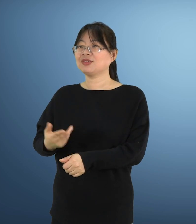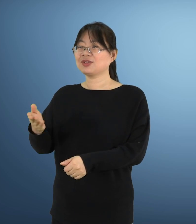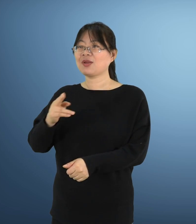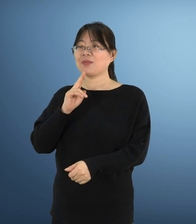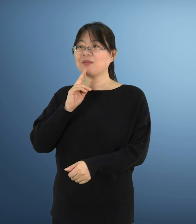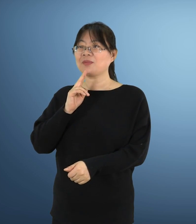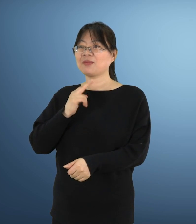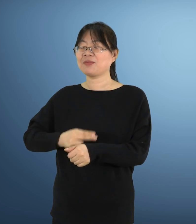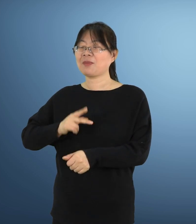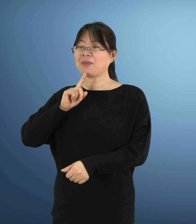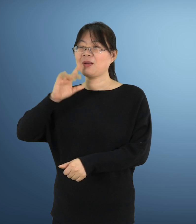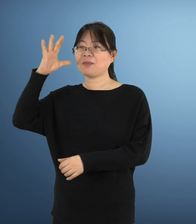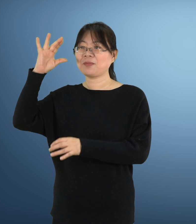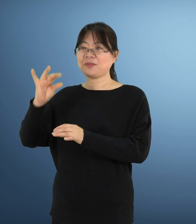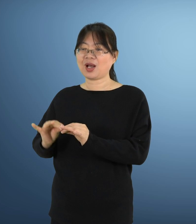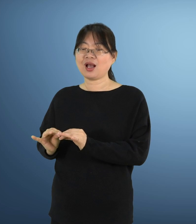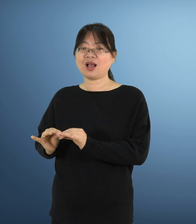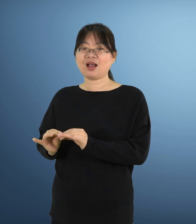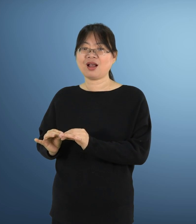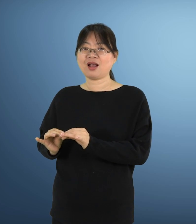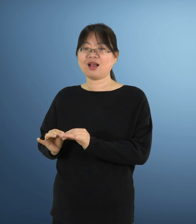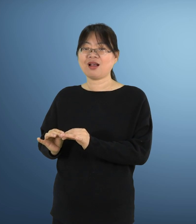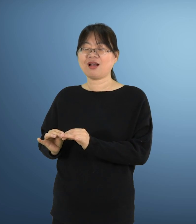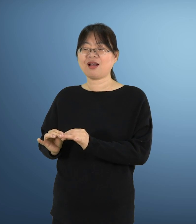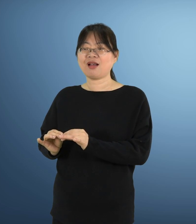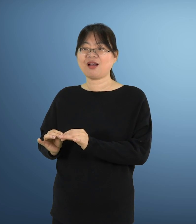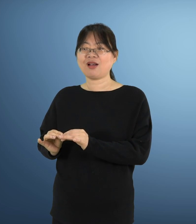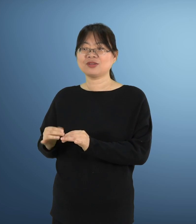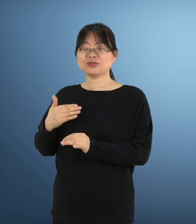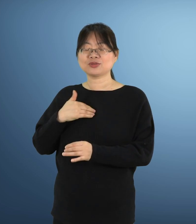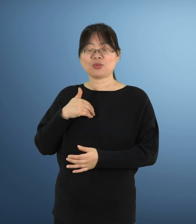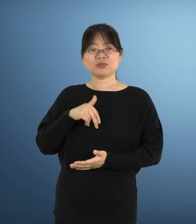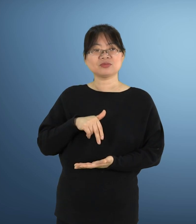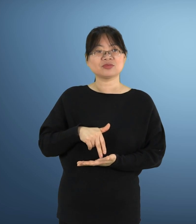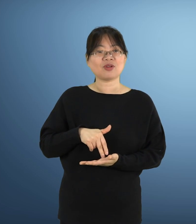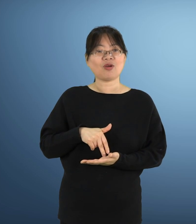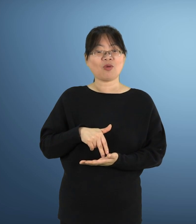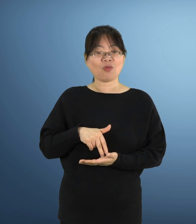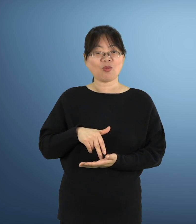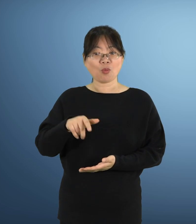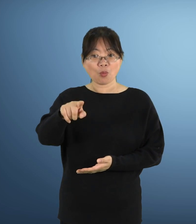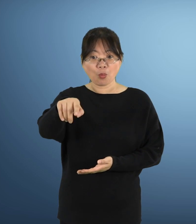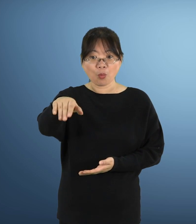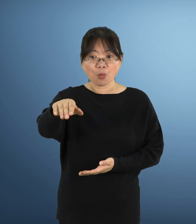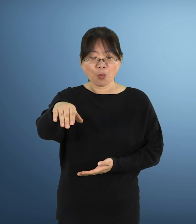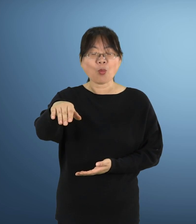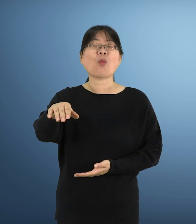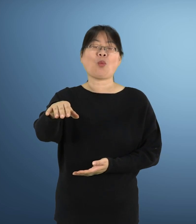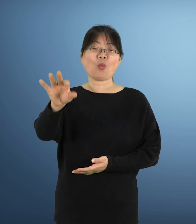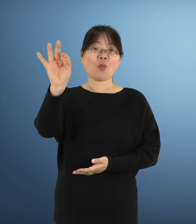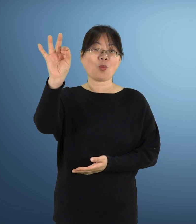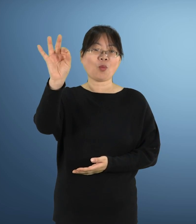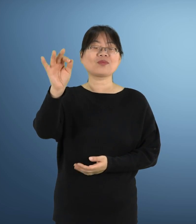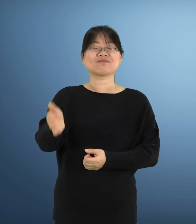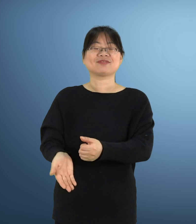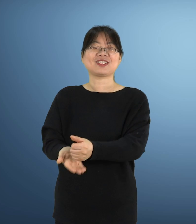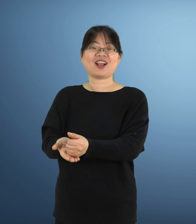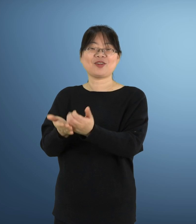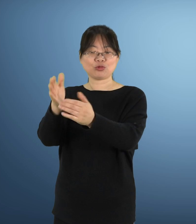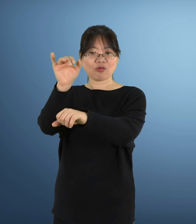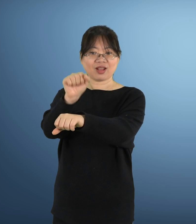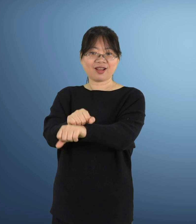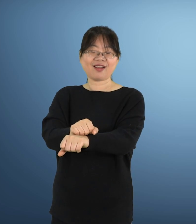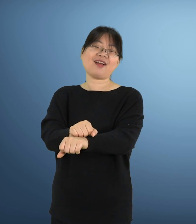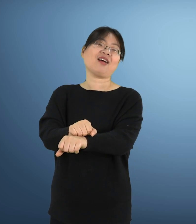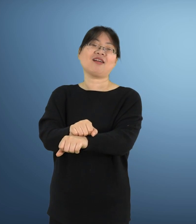맞았습니다. 동의를 했어요. 동의. 그러면 저 같으면 너도 그렇게 생각했구나. 착하다.